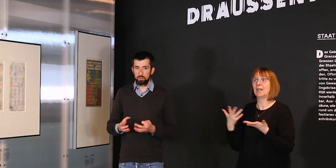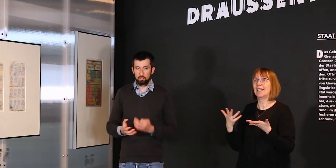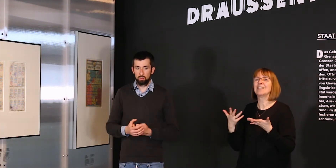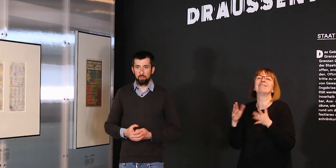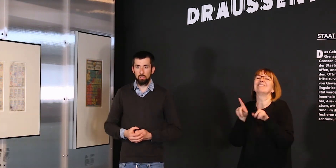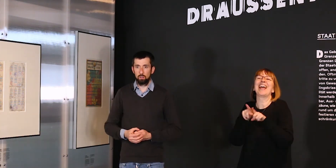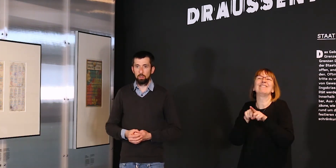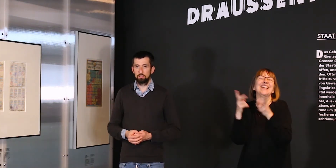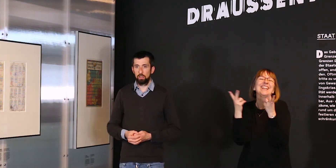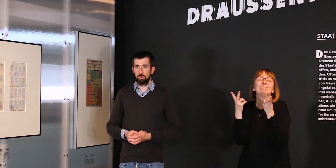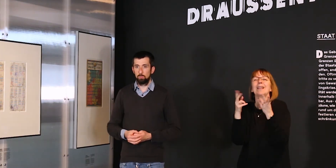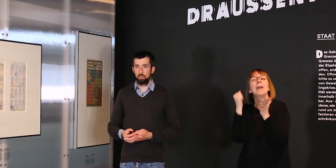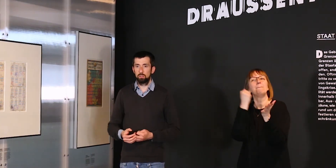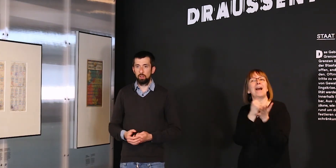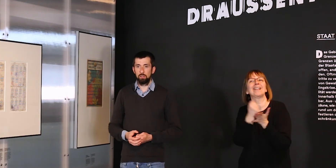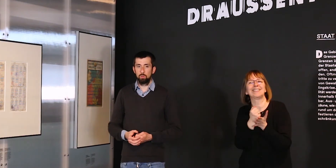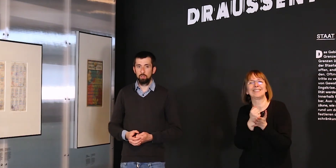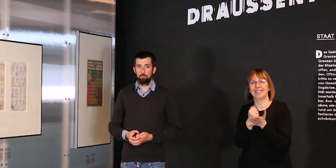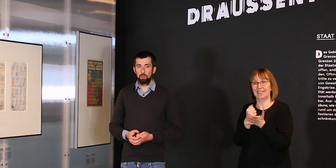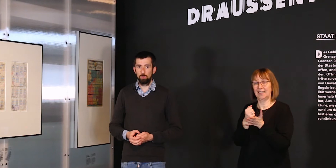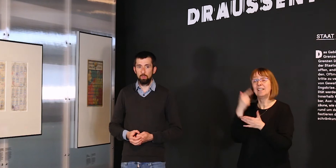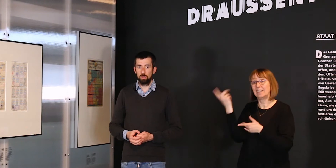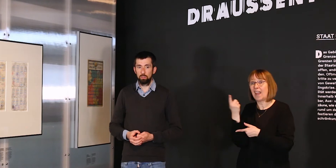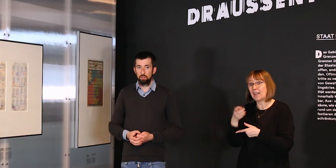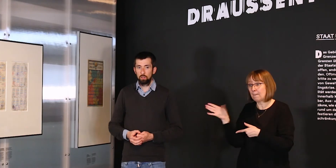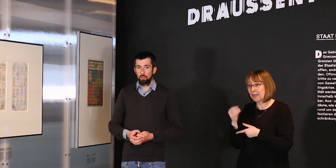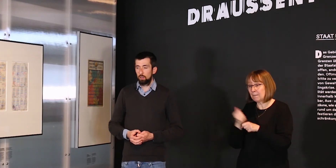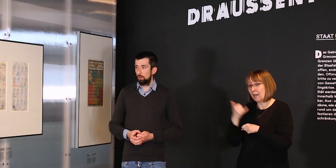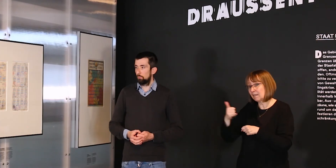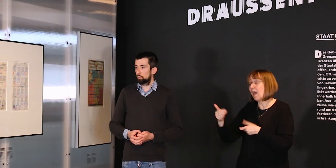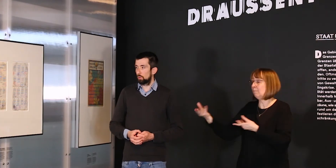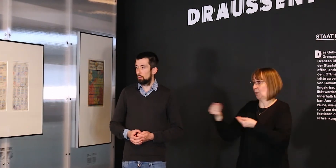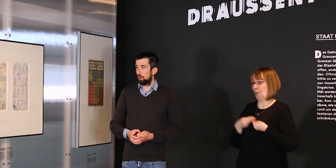ist ein Pass, den jeder Teilnehmer, jede Teilnehmerin bekommen hat,